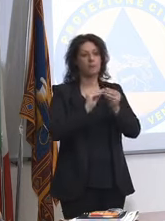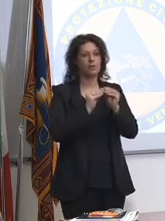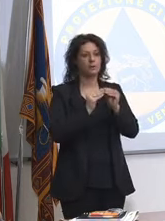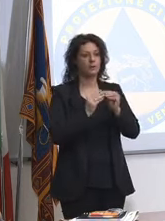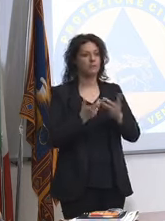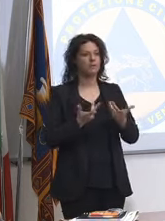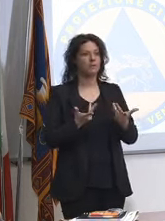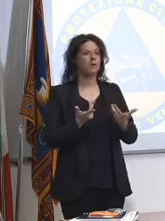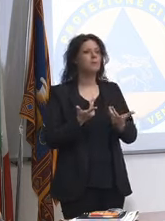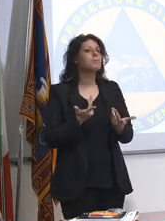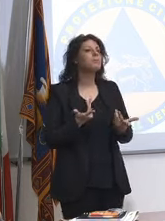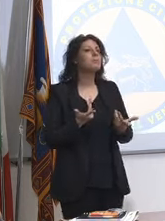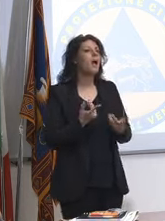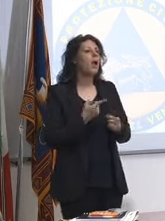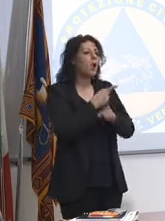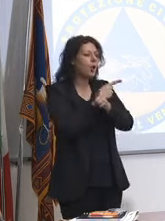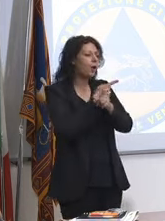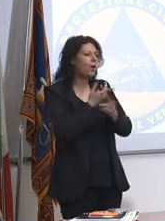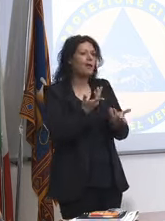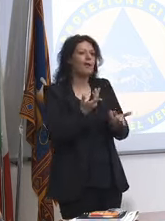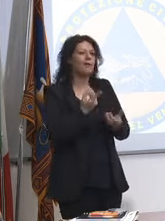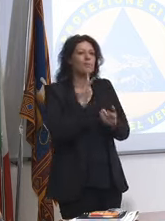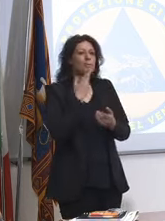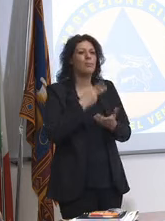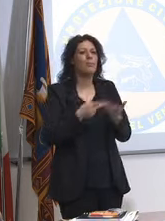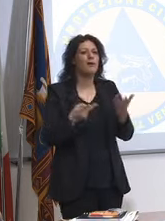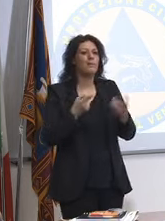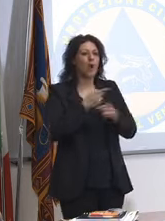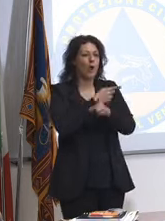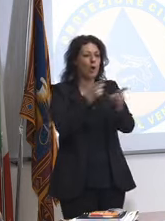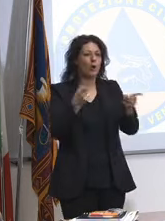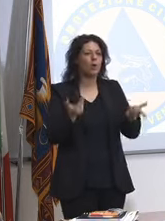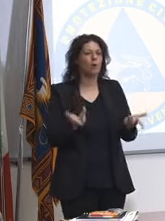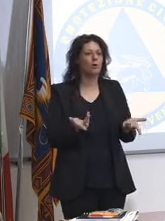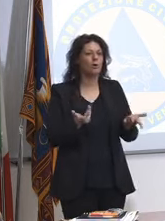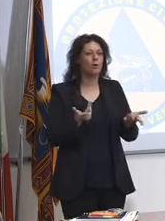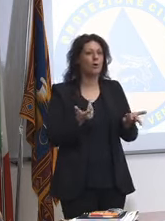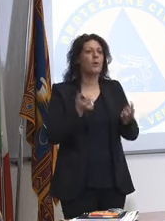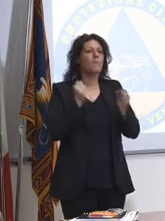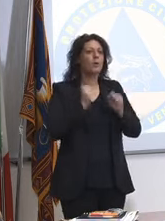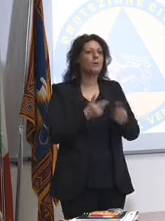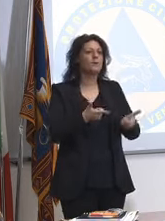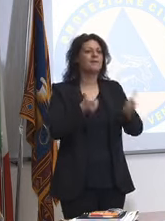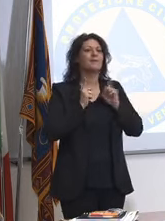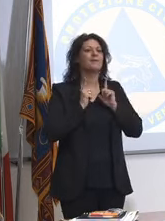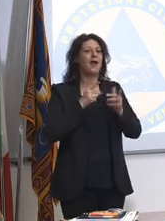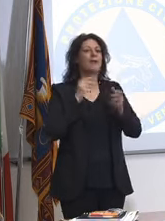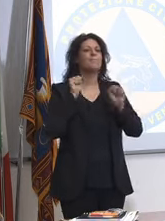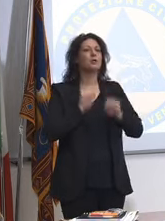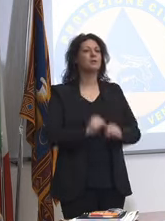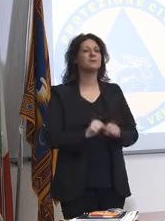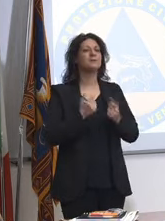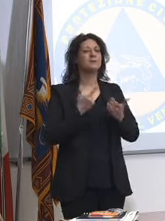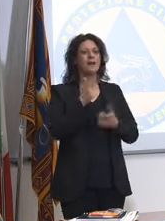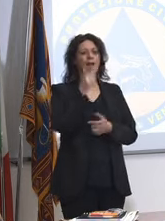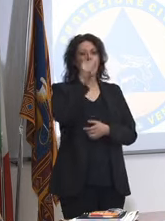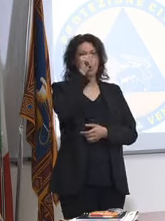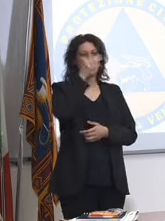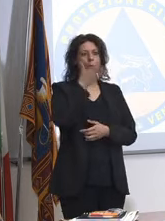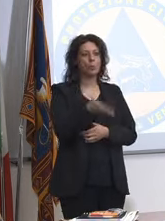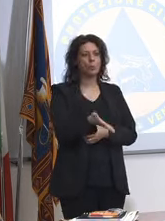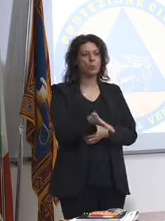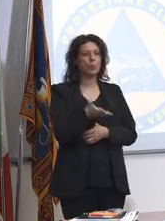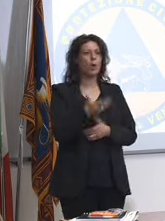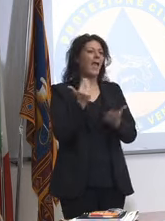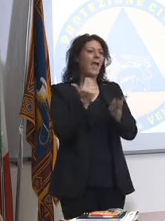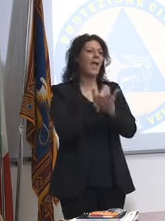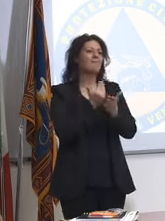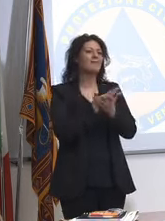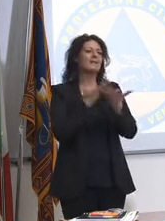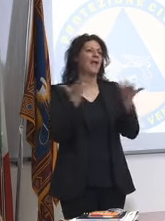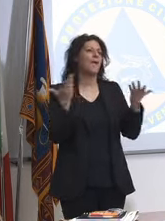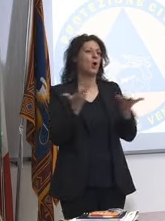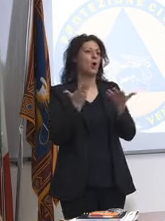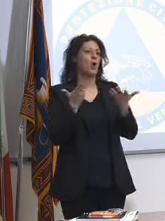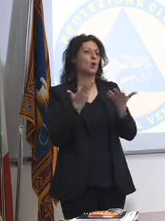il problema. Bastava andare a votare a fine luglio, non c'era Ferragosto di mezzo, se non faccio confusione di calendari.